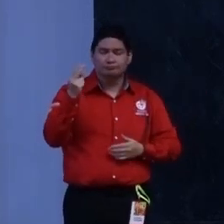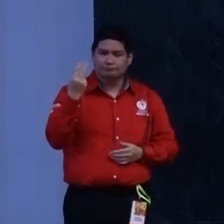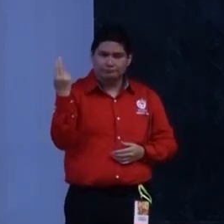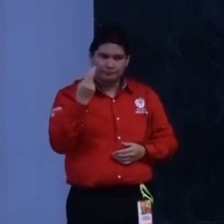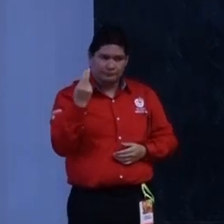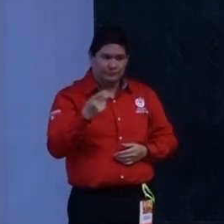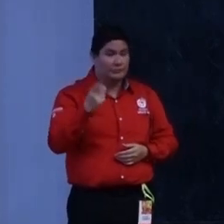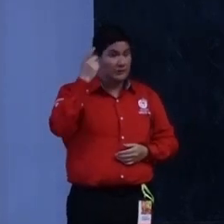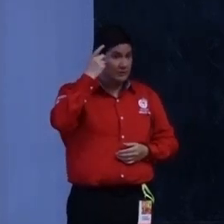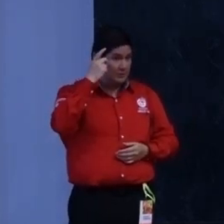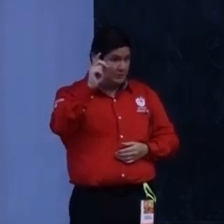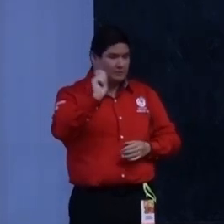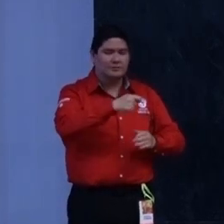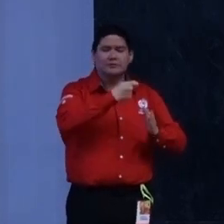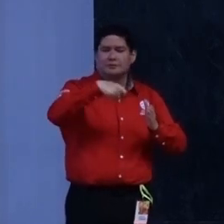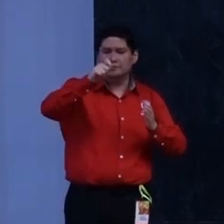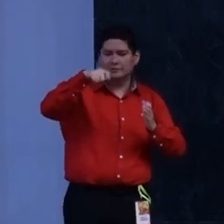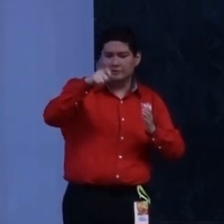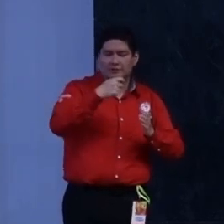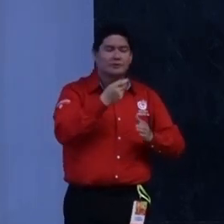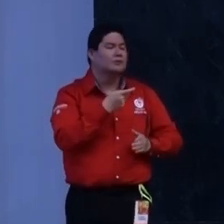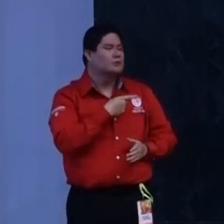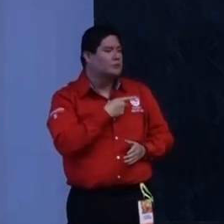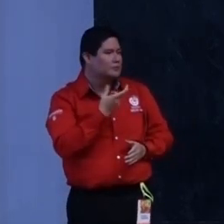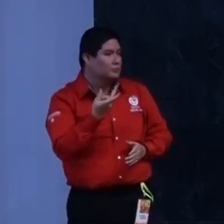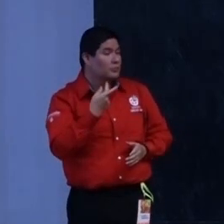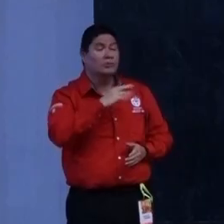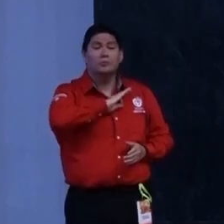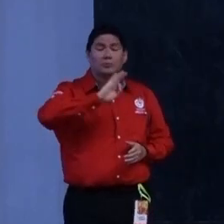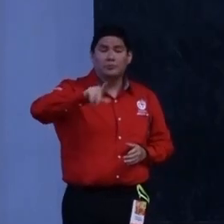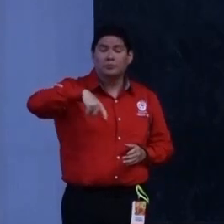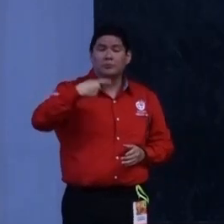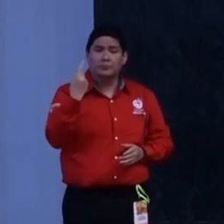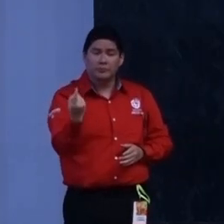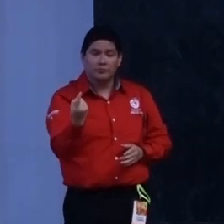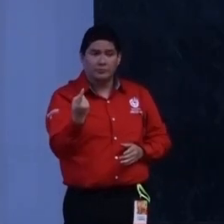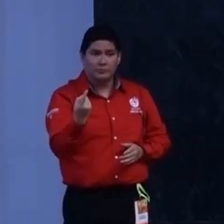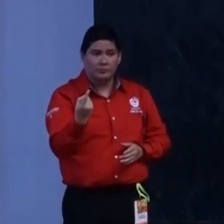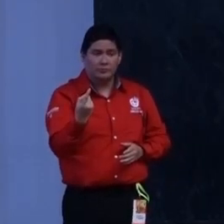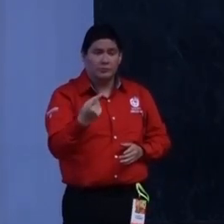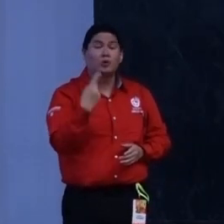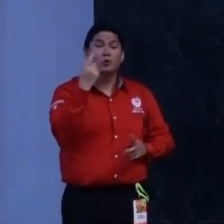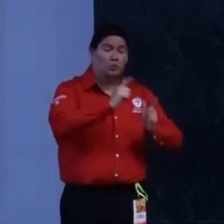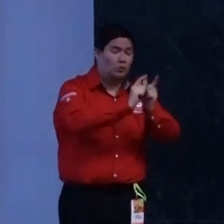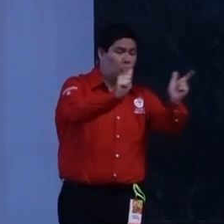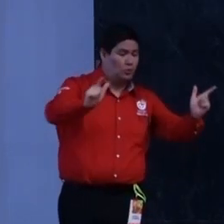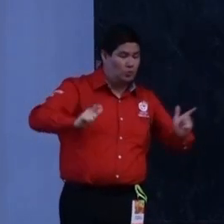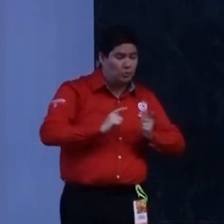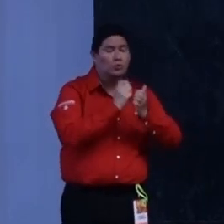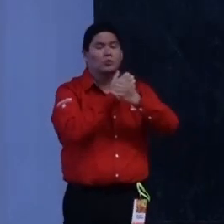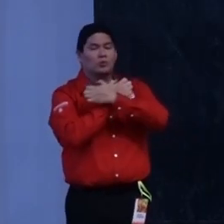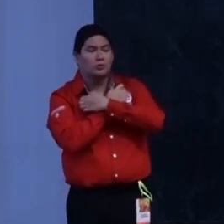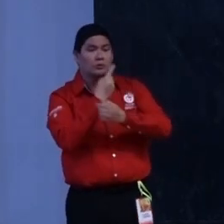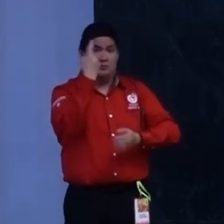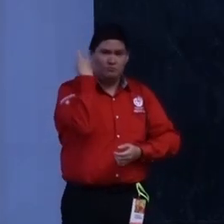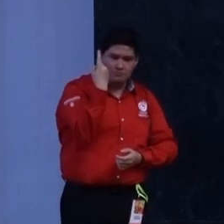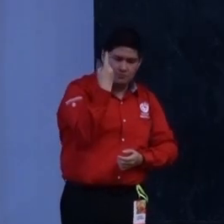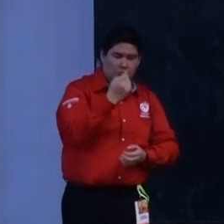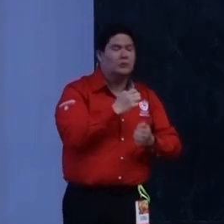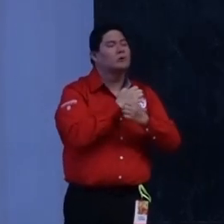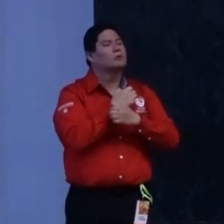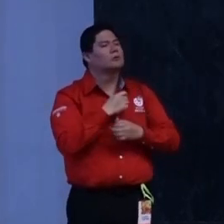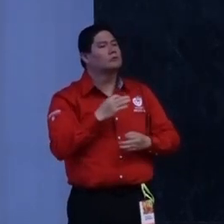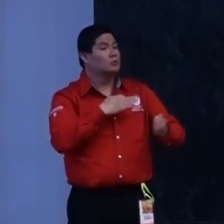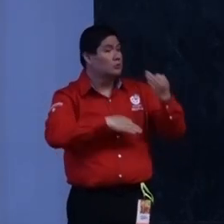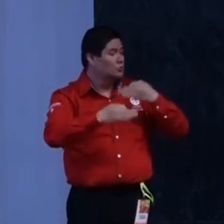el director de orquesta tiene que ser el profesor, sino que puede ser un grupo de estudiantes, un estudiante, todos a